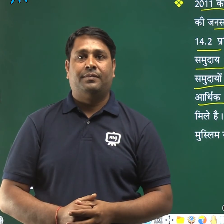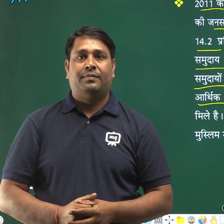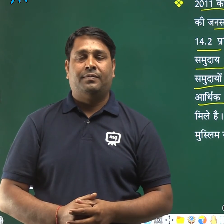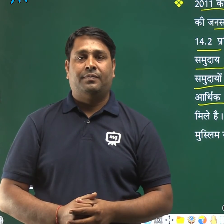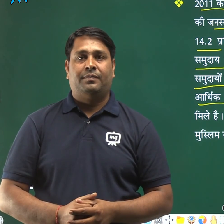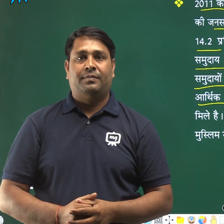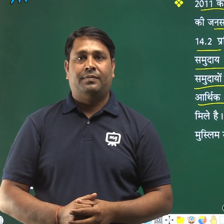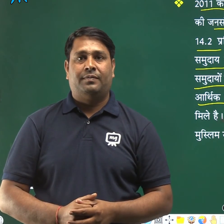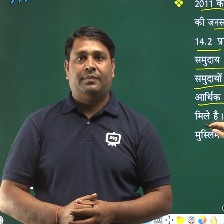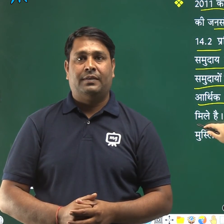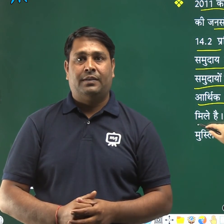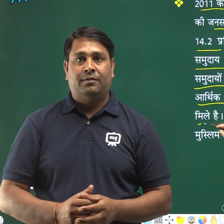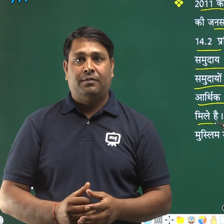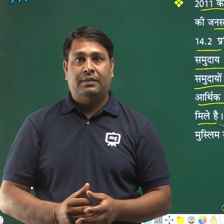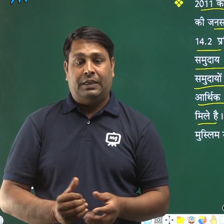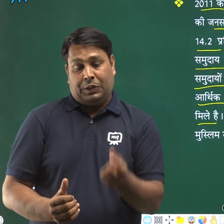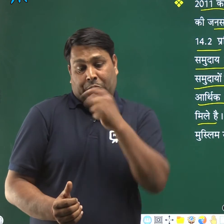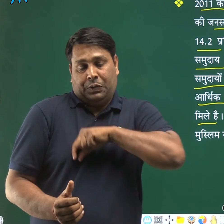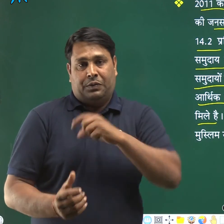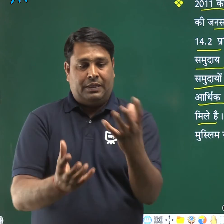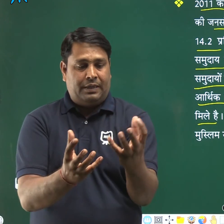उतने लाभ नहीं मिले हैं।